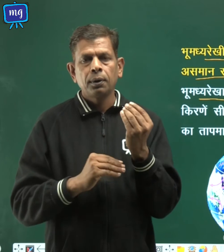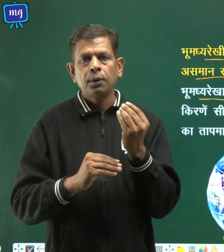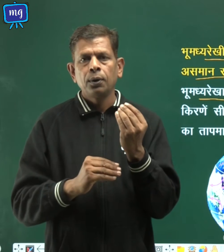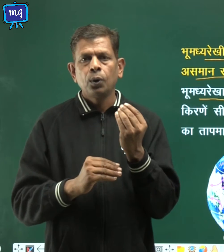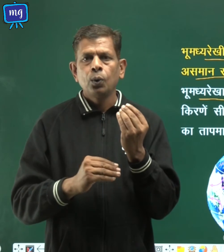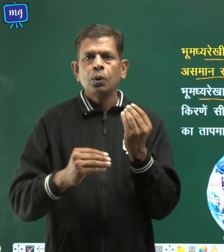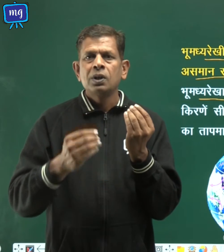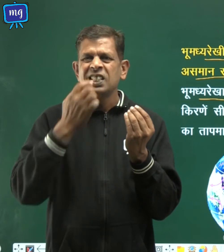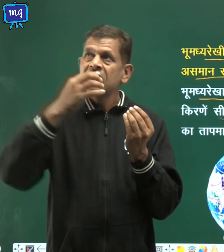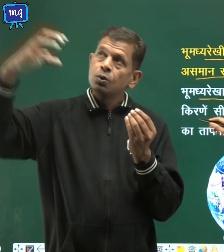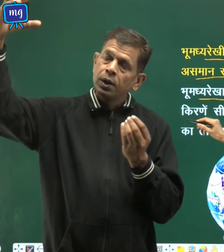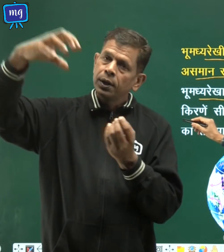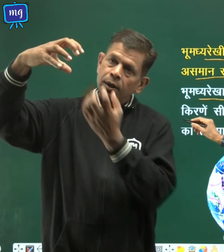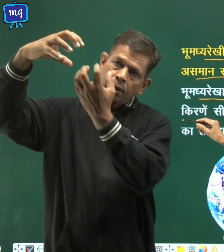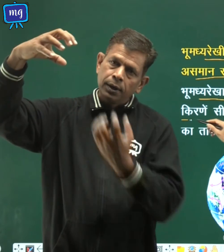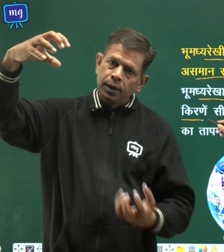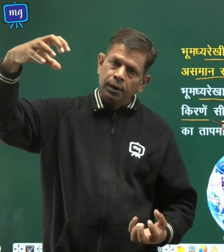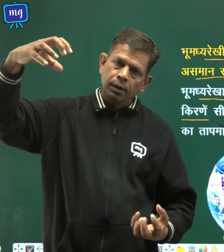सूर्य की किरणें